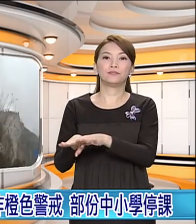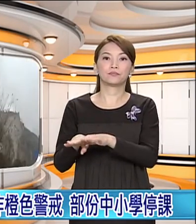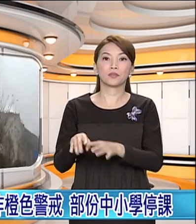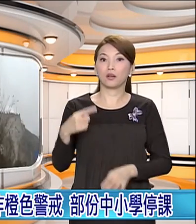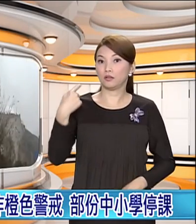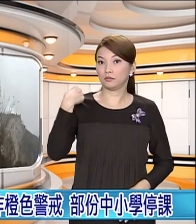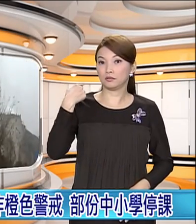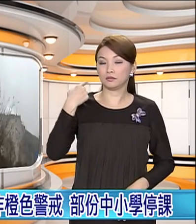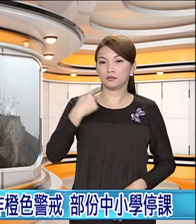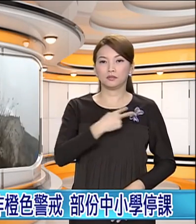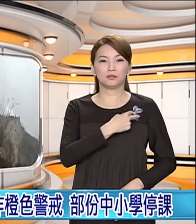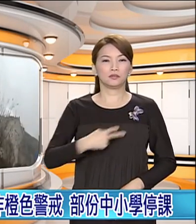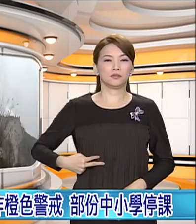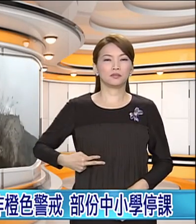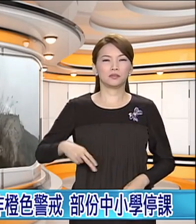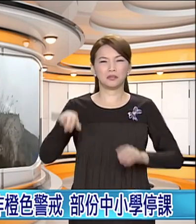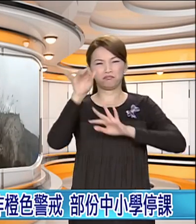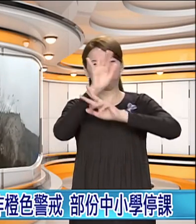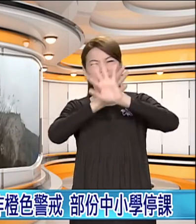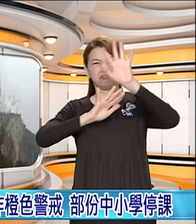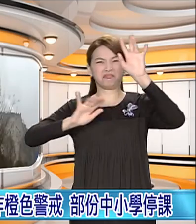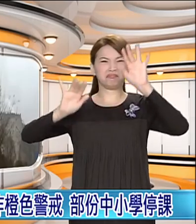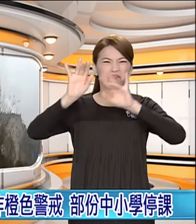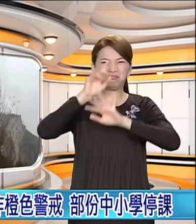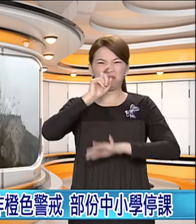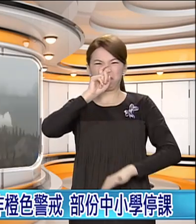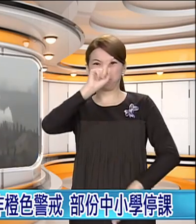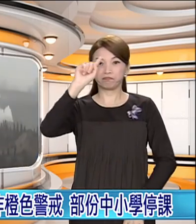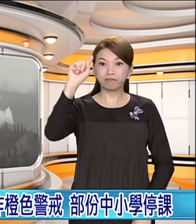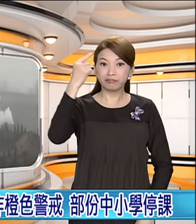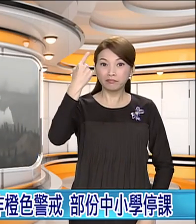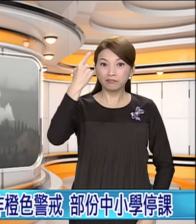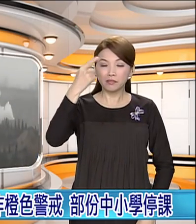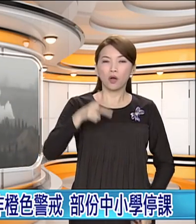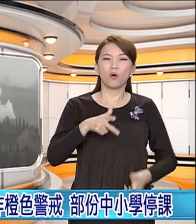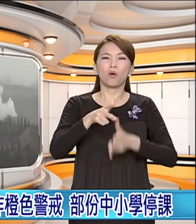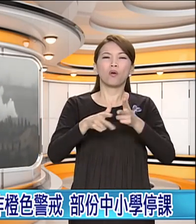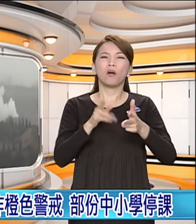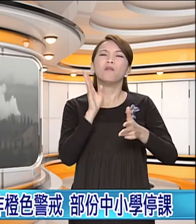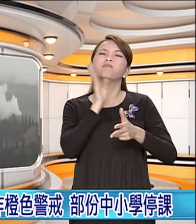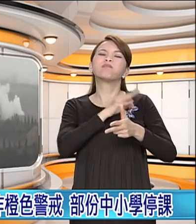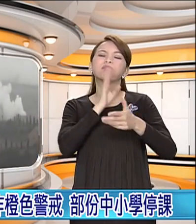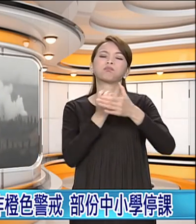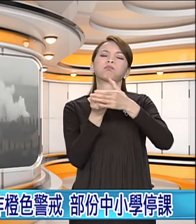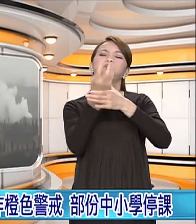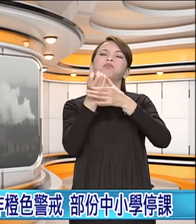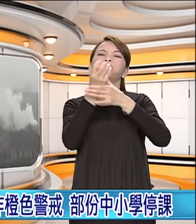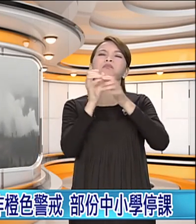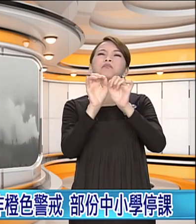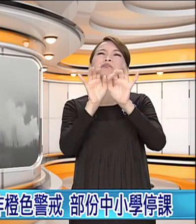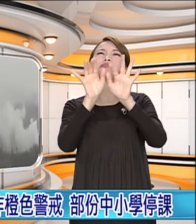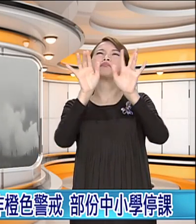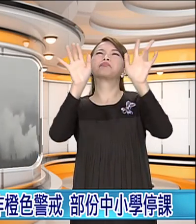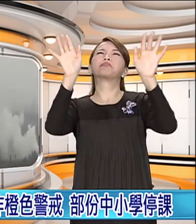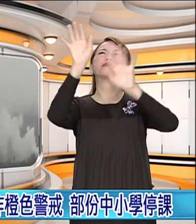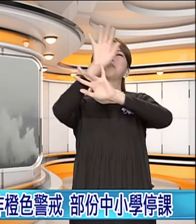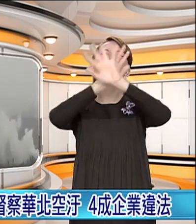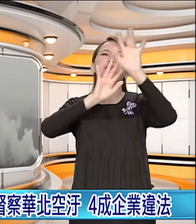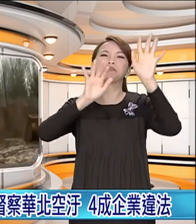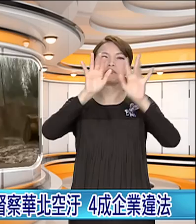屋假。北京昨天空气污染严重，跟工业废气脱不了关系。